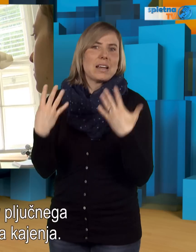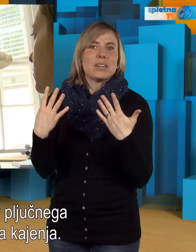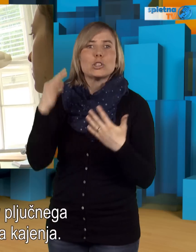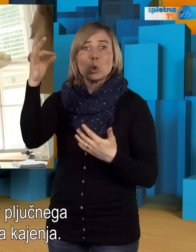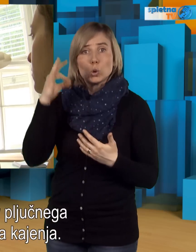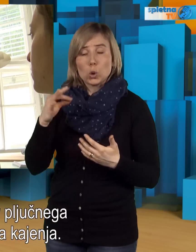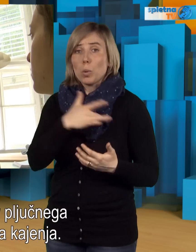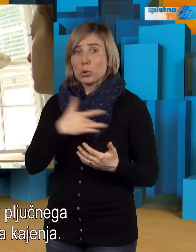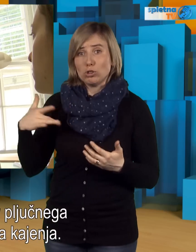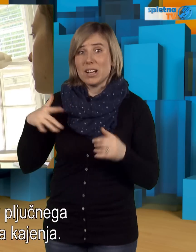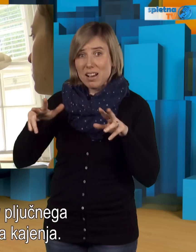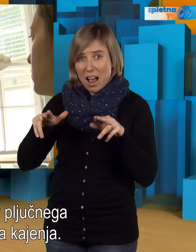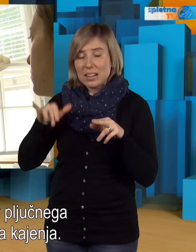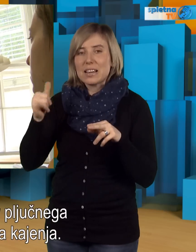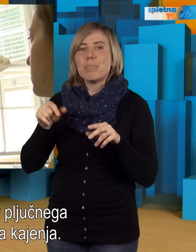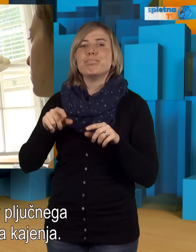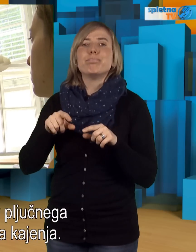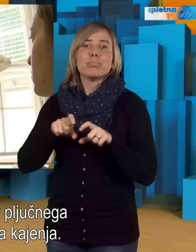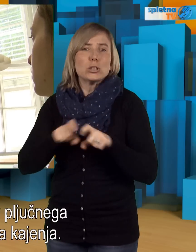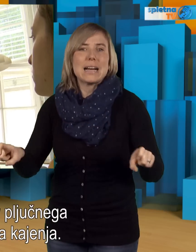90% pljučnega raka je posledica kajenja.